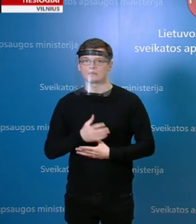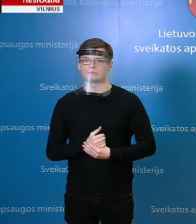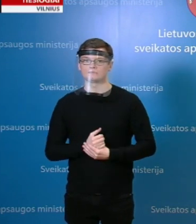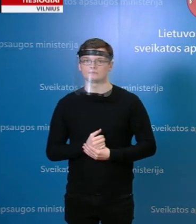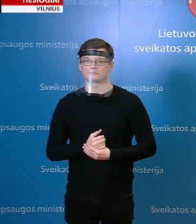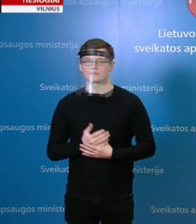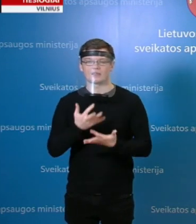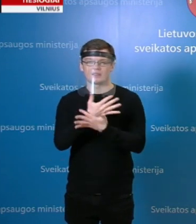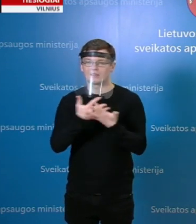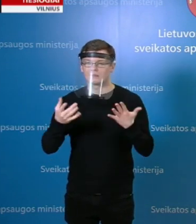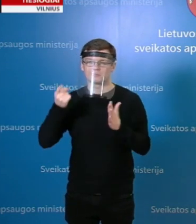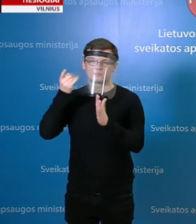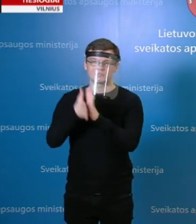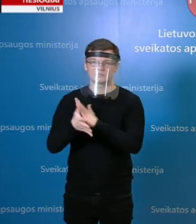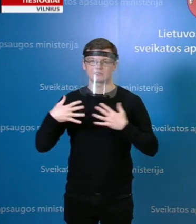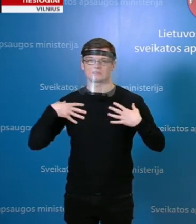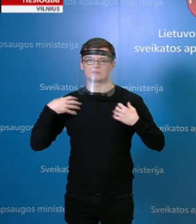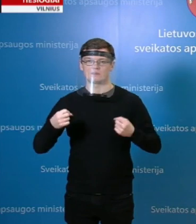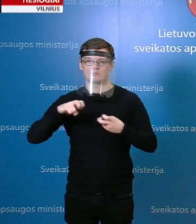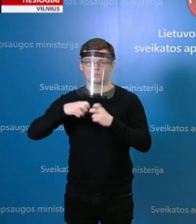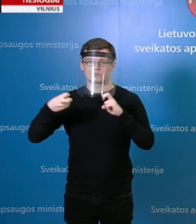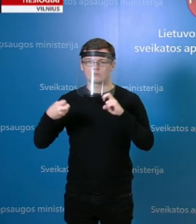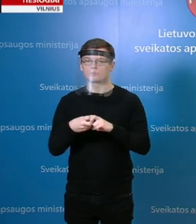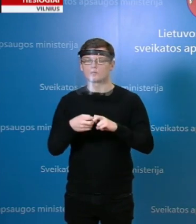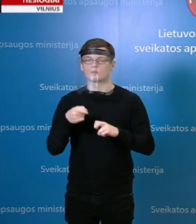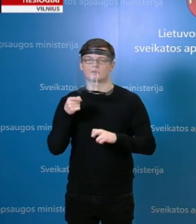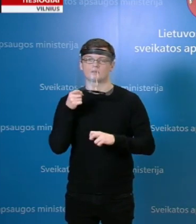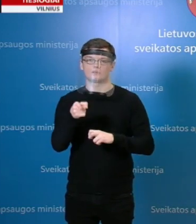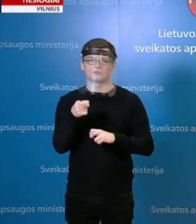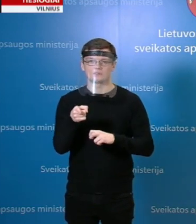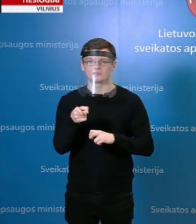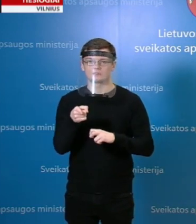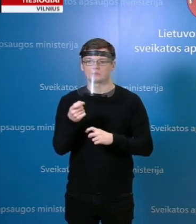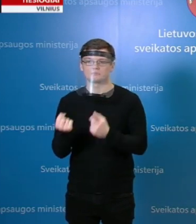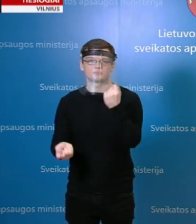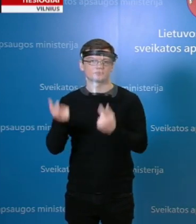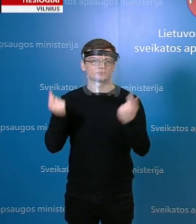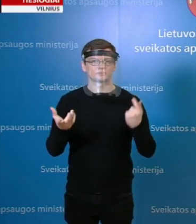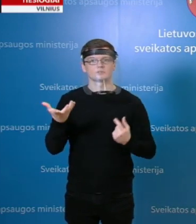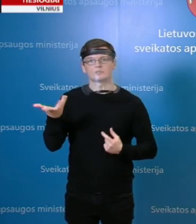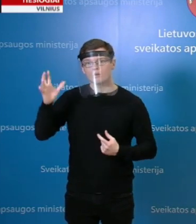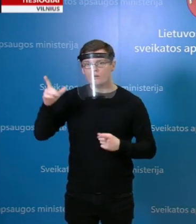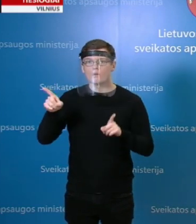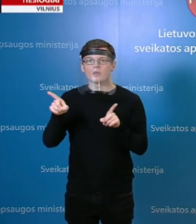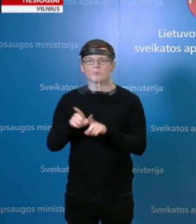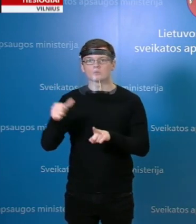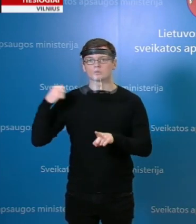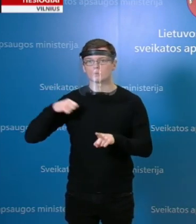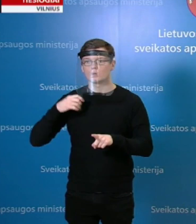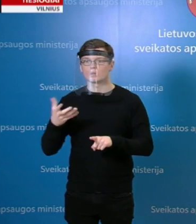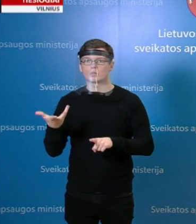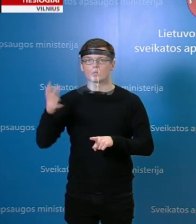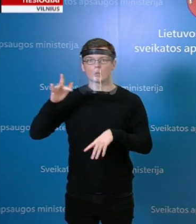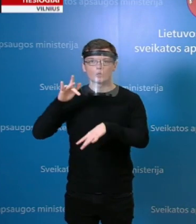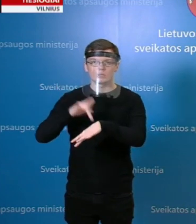ir kitos psichikos sveikatos problemos, kurios tikėtina, kad reikšis dažniau ir daugiau asmenų su jomis susidurs, tai dėl